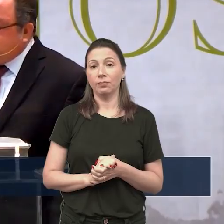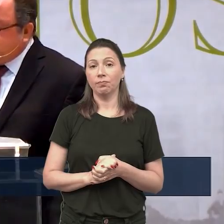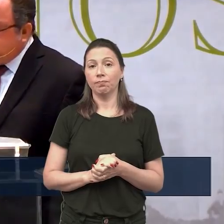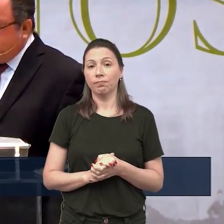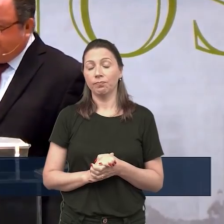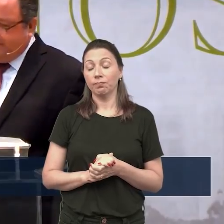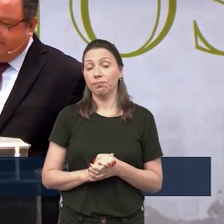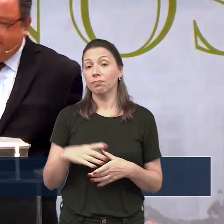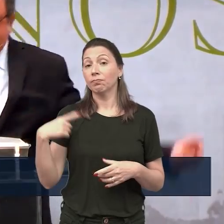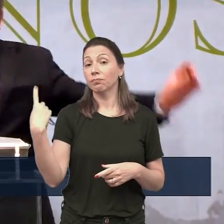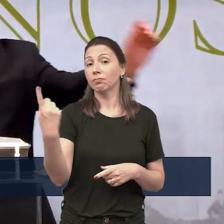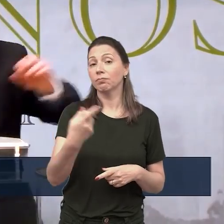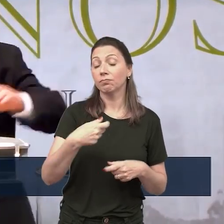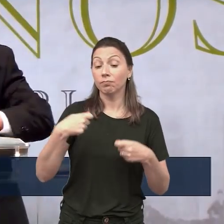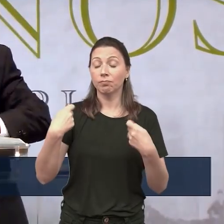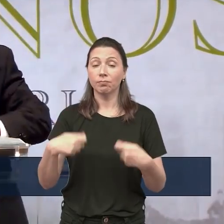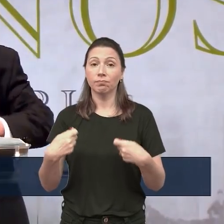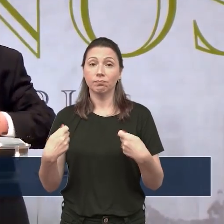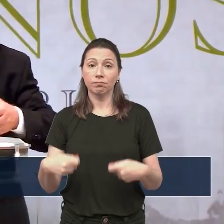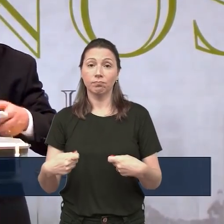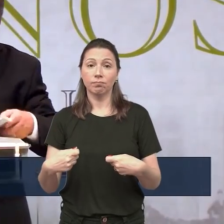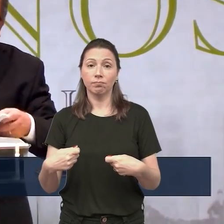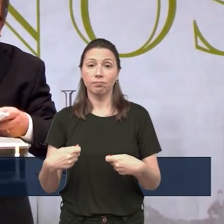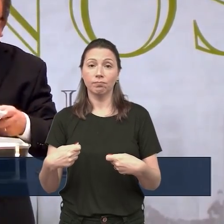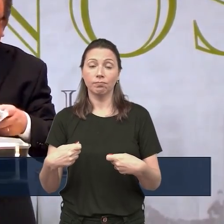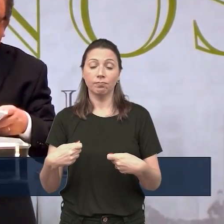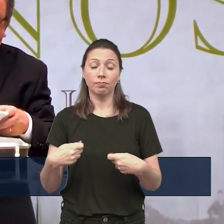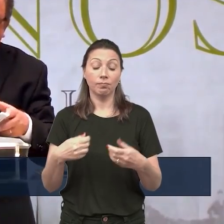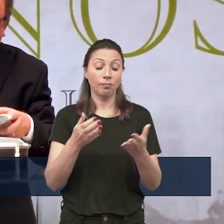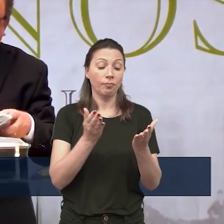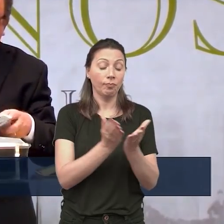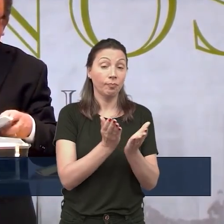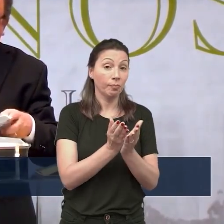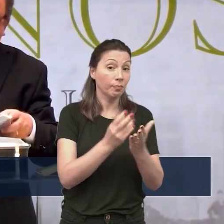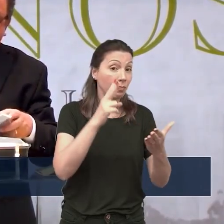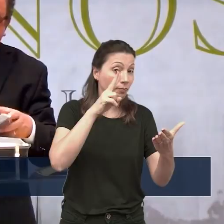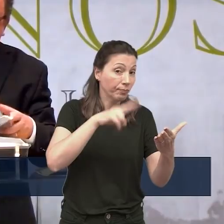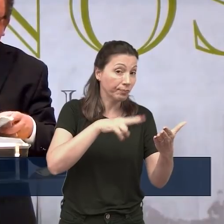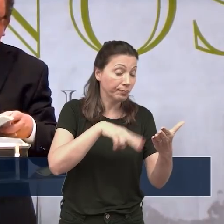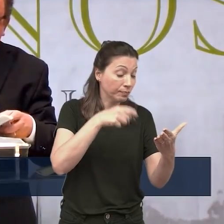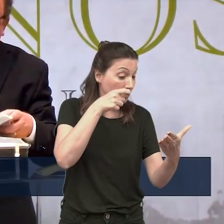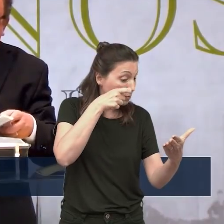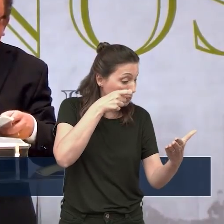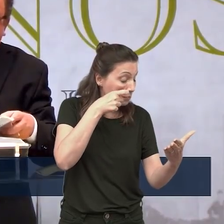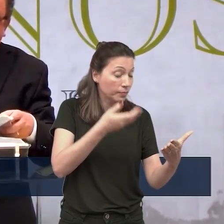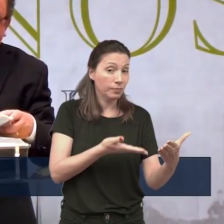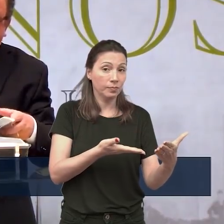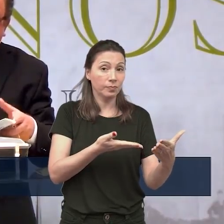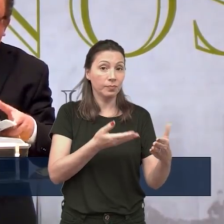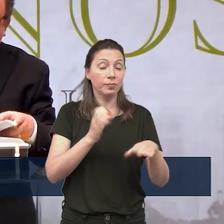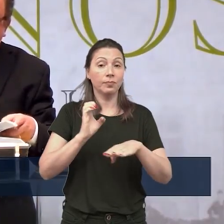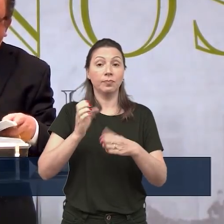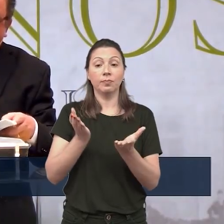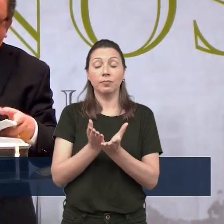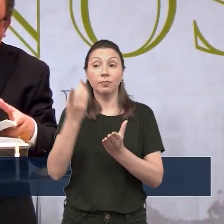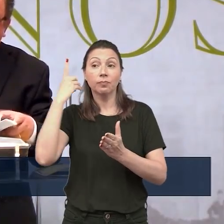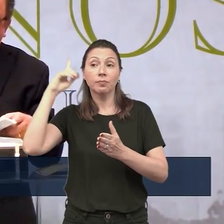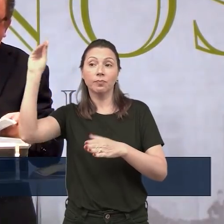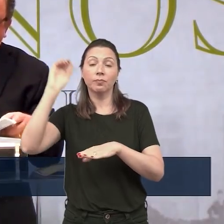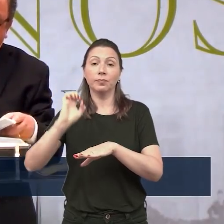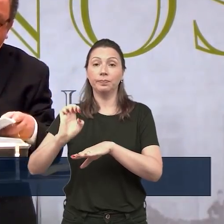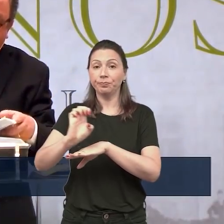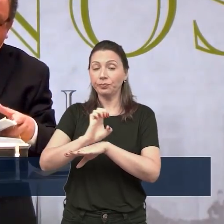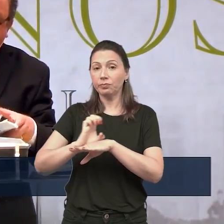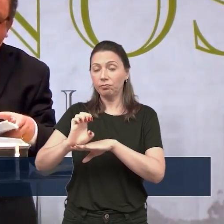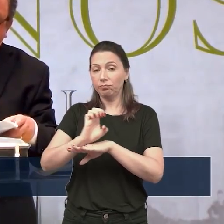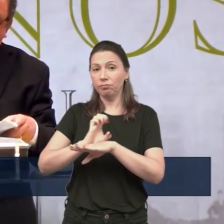E a gente precisa observar o que diz as Escrituras, lá em Efésios. Por favor, dá um